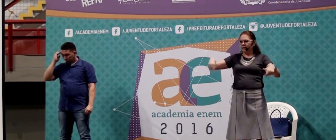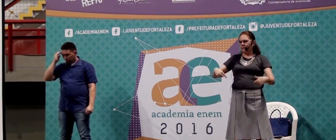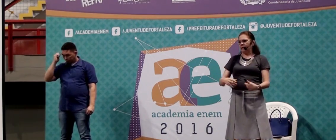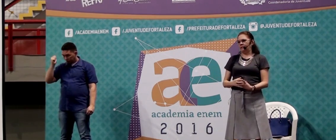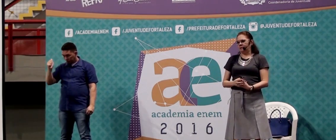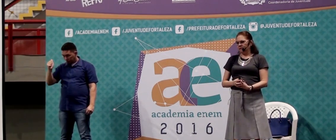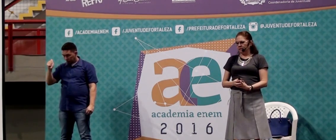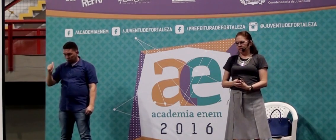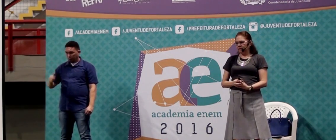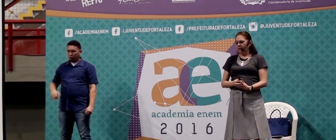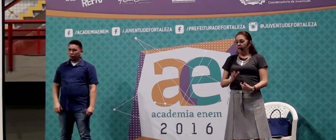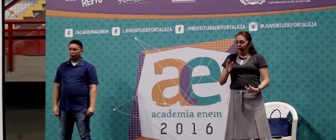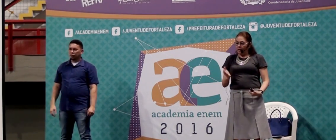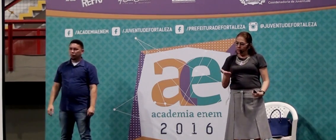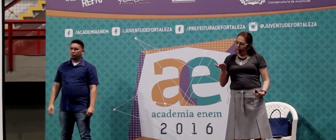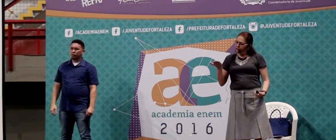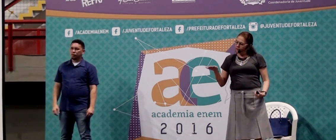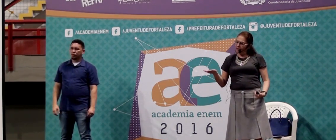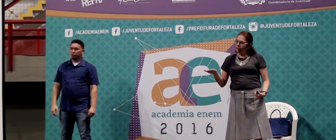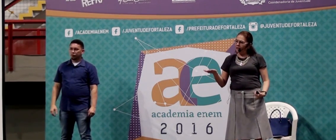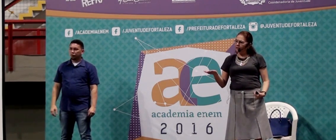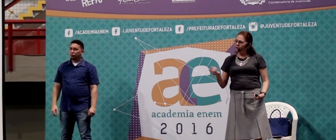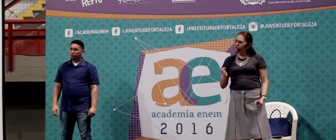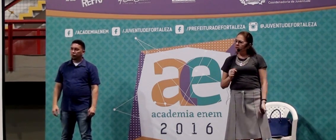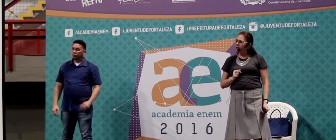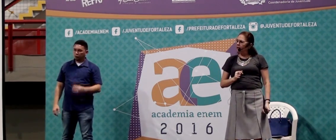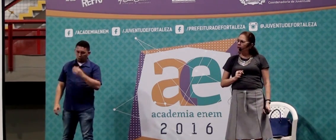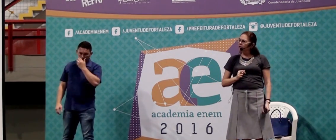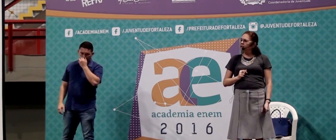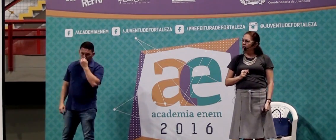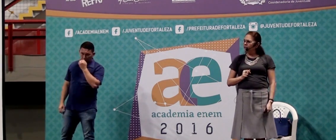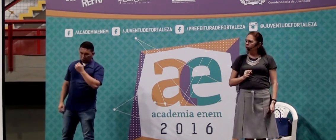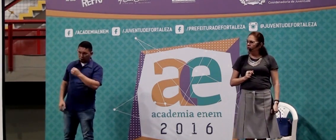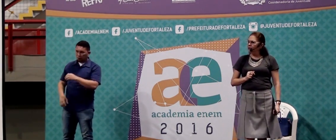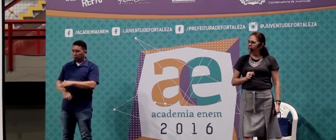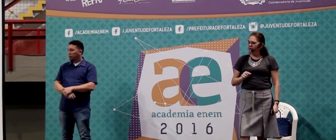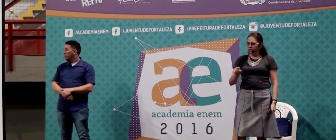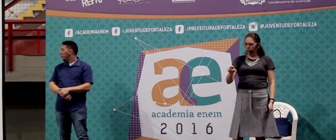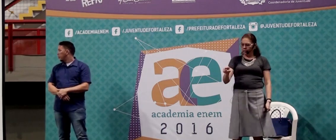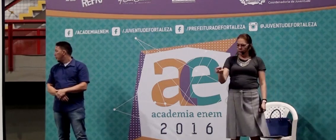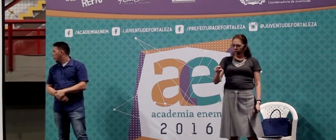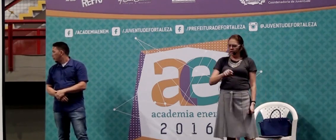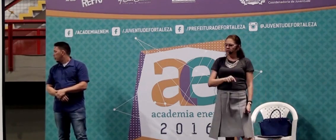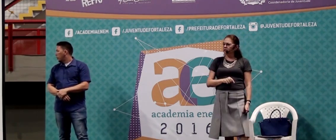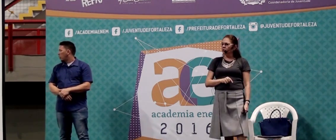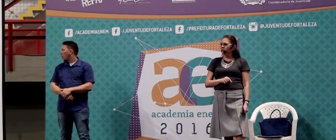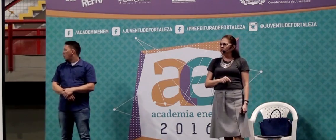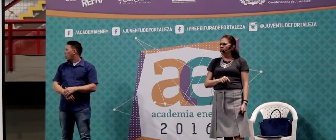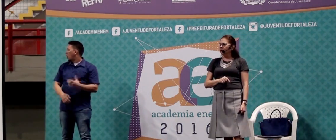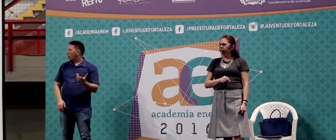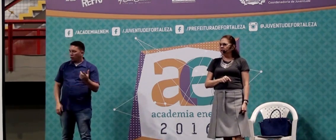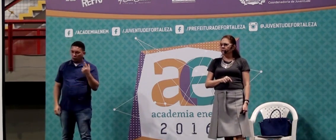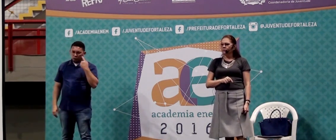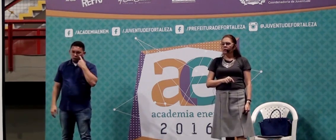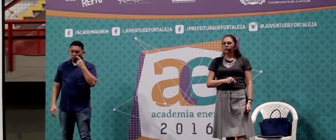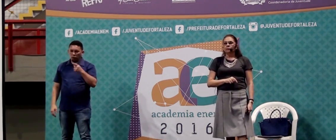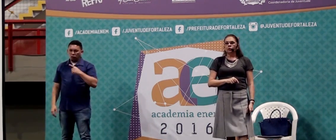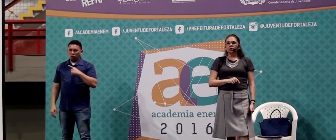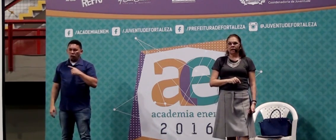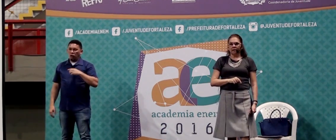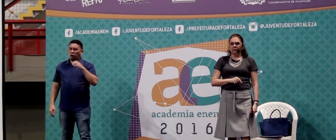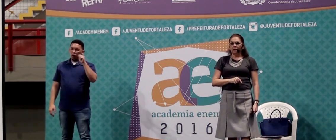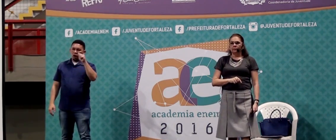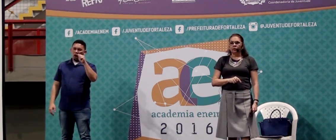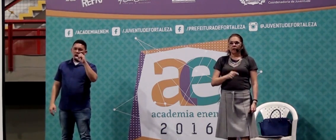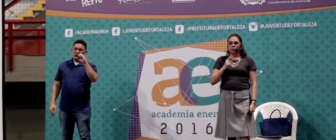pode usar parênteses. Ao lado da palavra você escreve corretamente, como eu botei, ansioso com S.